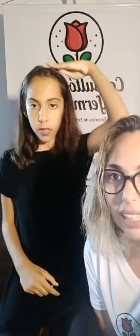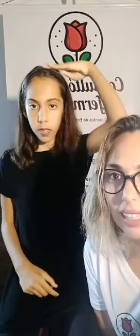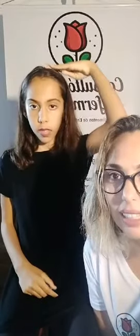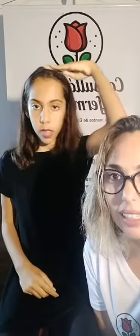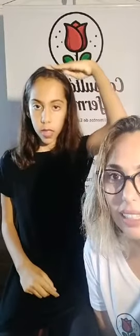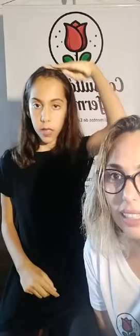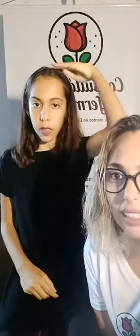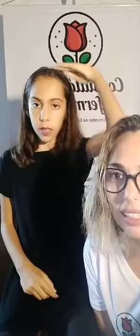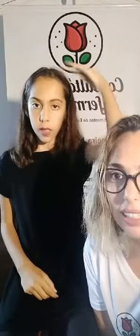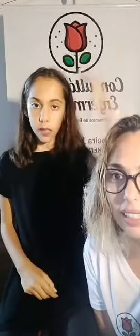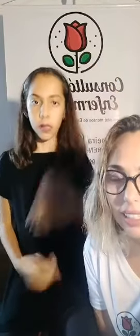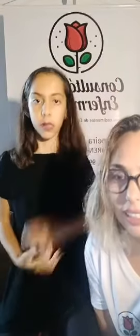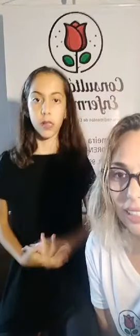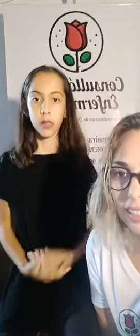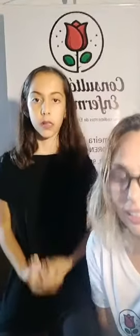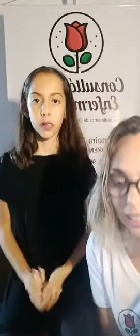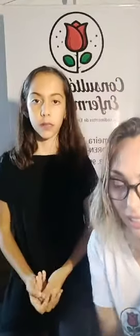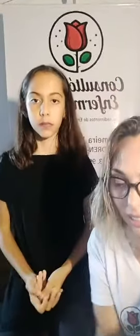Aleneri.